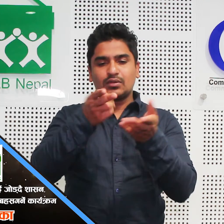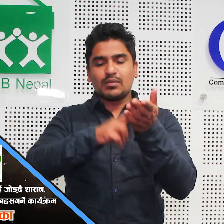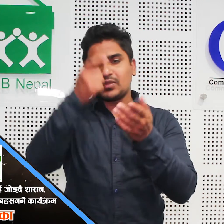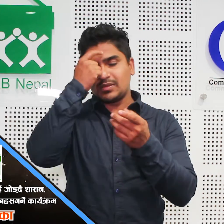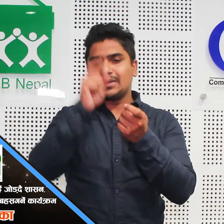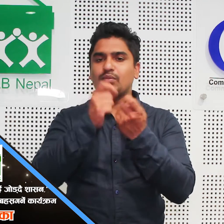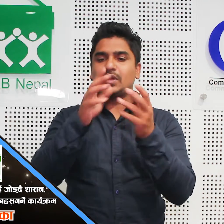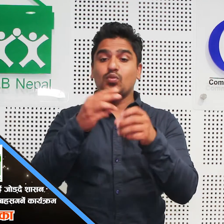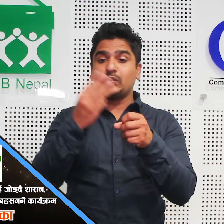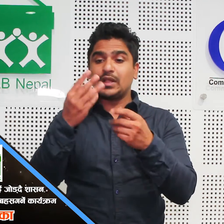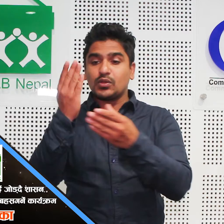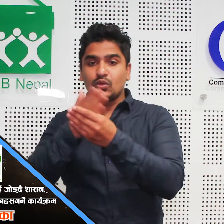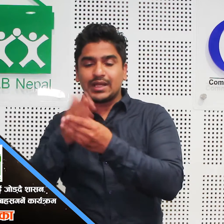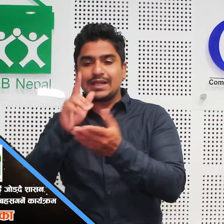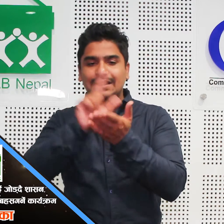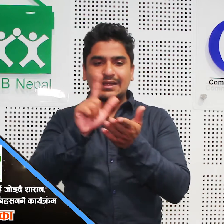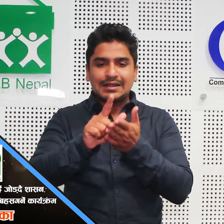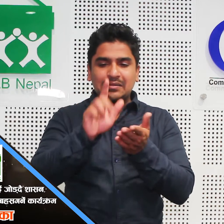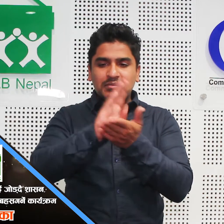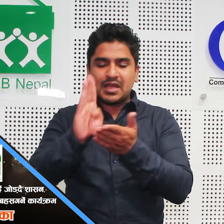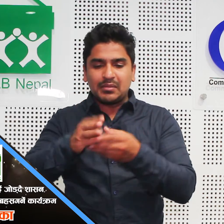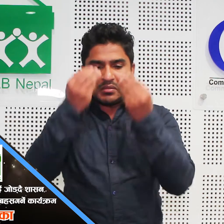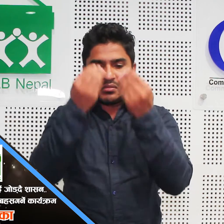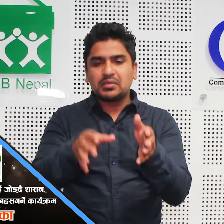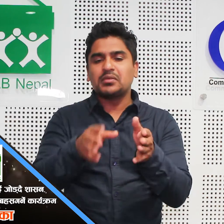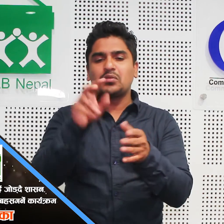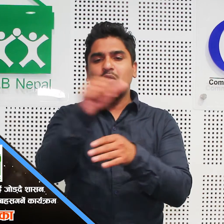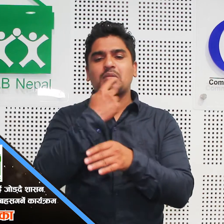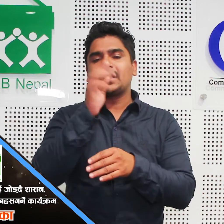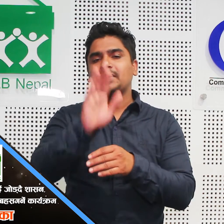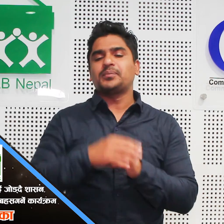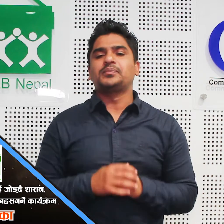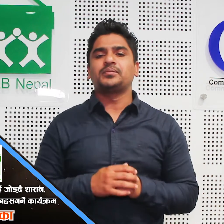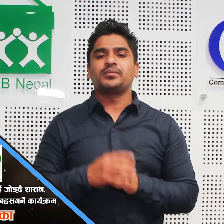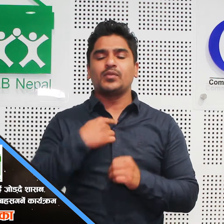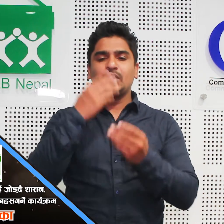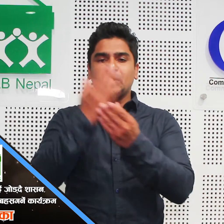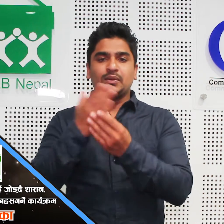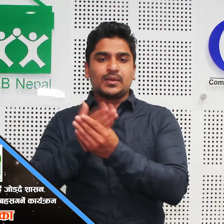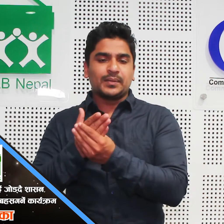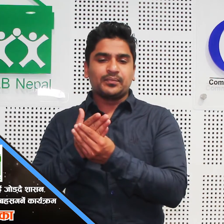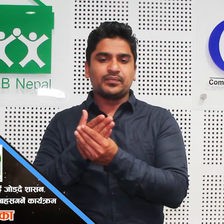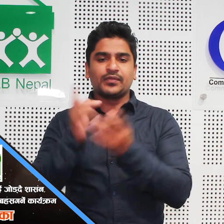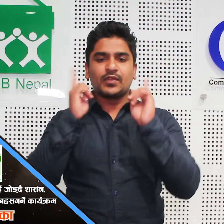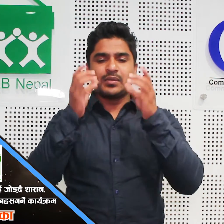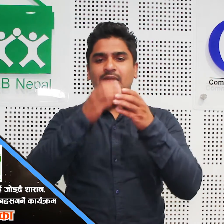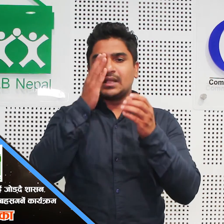थपिथियो। उत्पादित तरकारी खेतबारीमै खेर जाने स्थिति बनेको उहाँको भनाइ छ। म तरकारी खेत नगरपालिकाले अहिले उडिएको